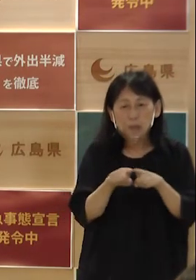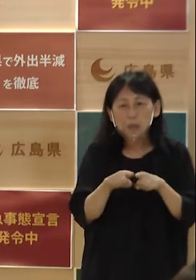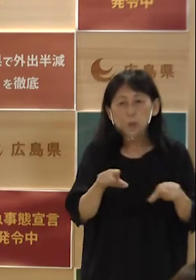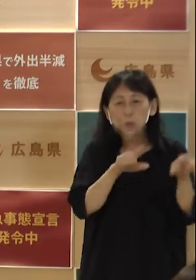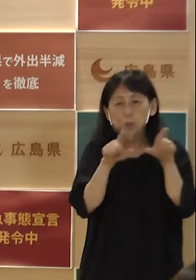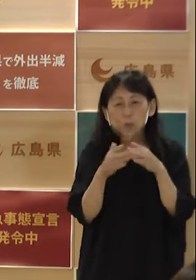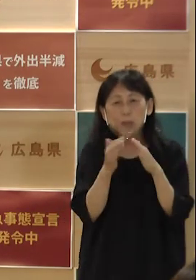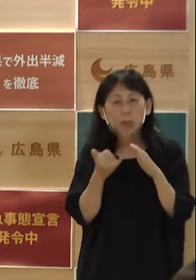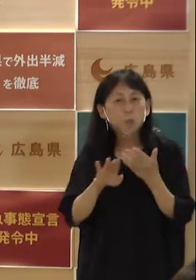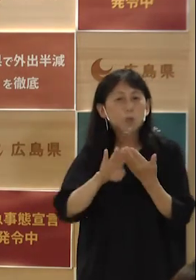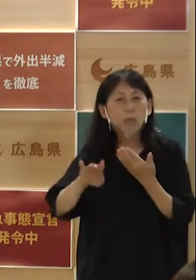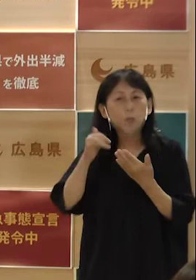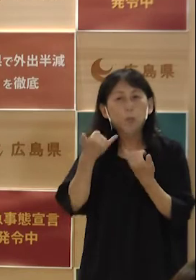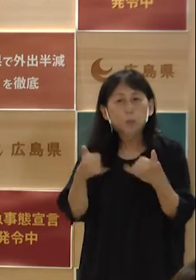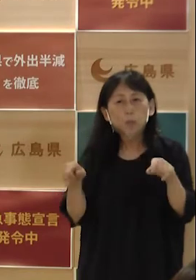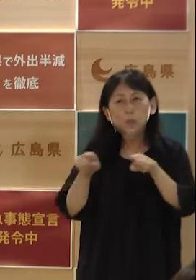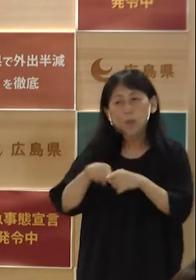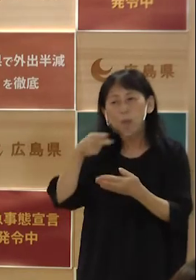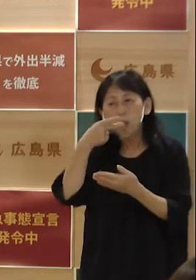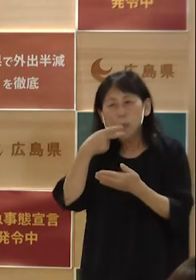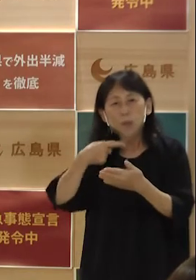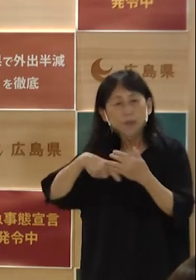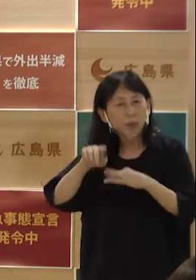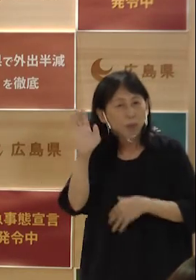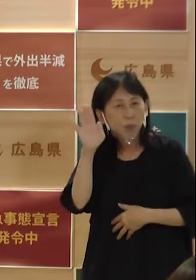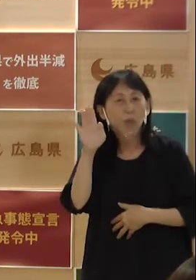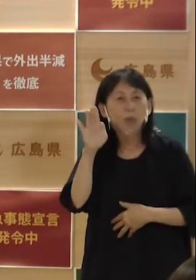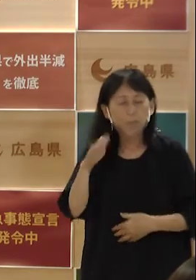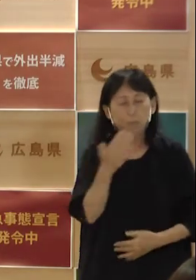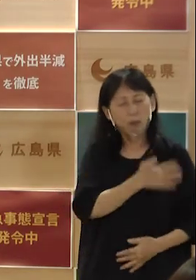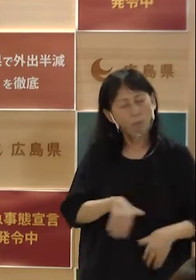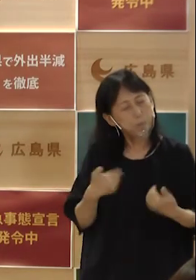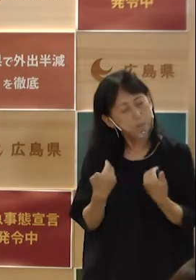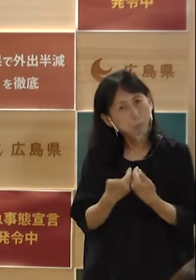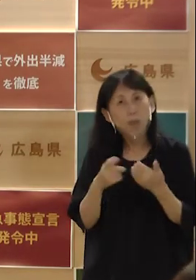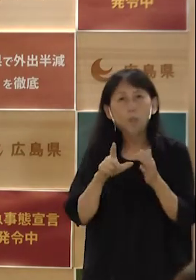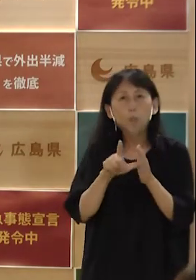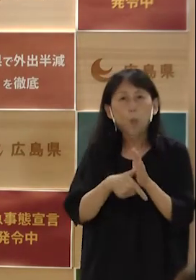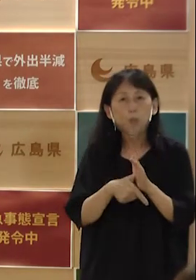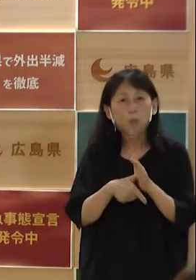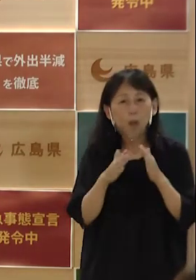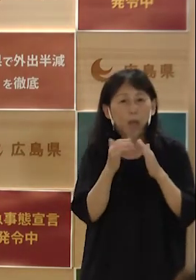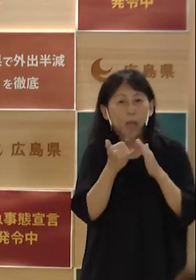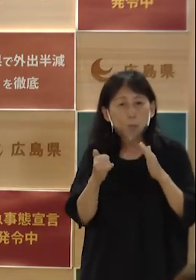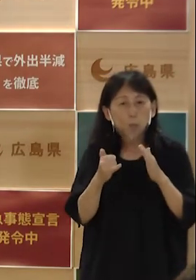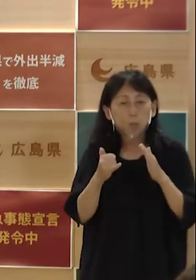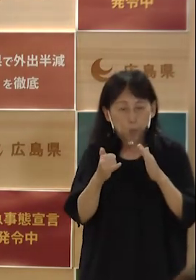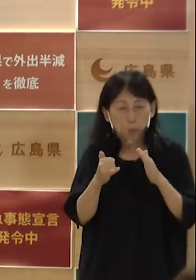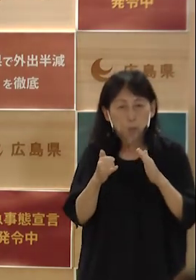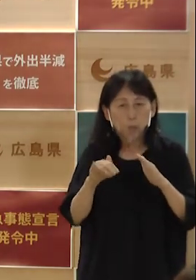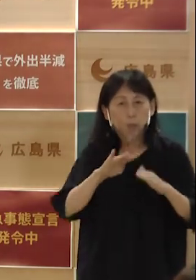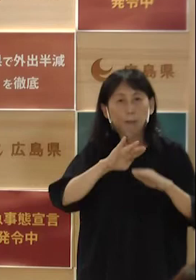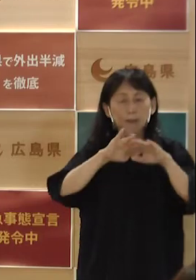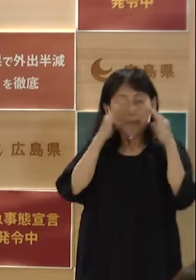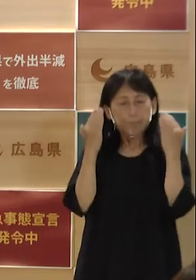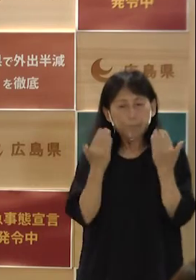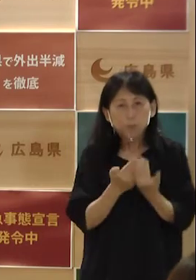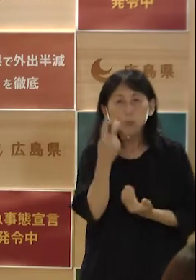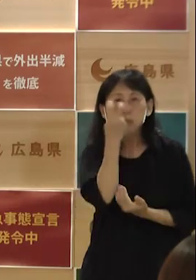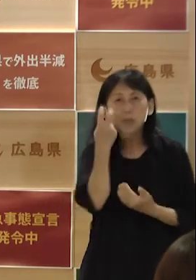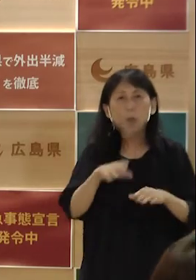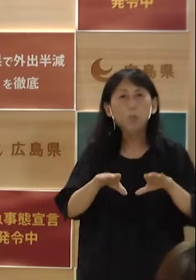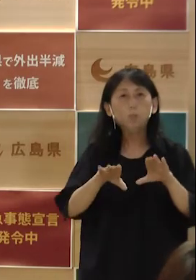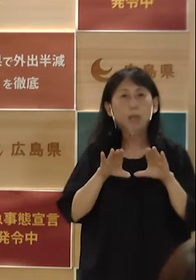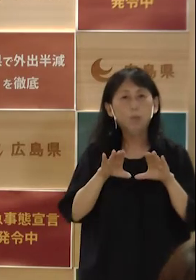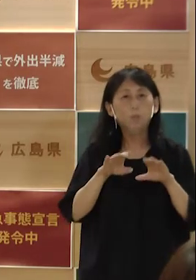ないということであるとか、あるいは体調異変がある場合に、家族全員で検査を受けていただくとか、それ